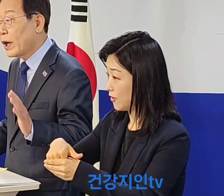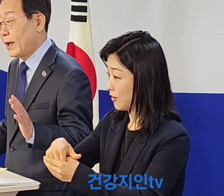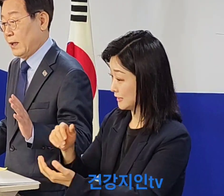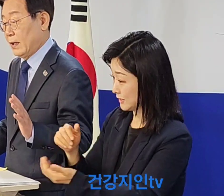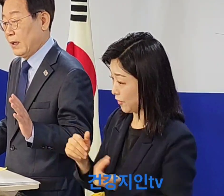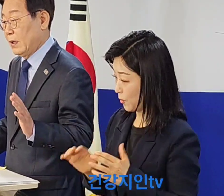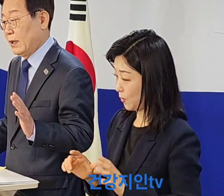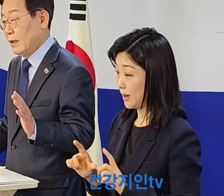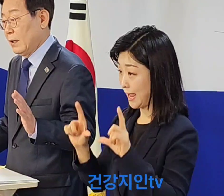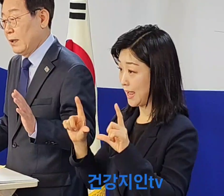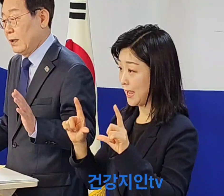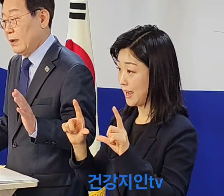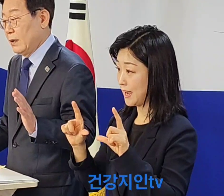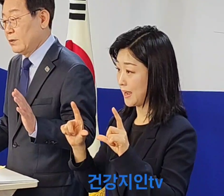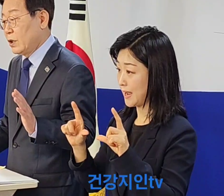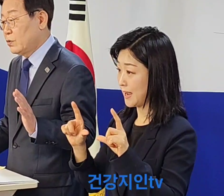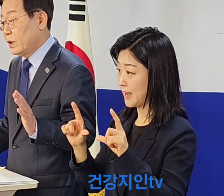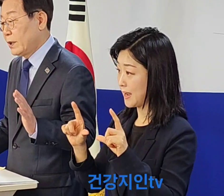전 올해